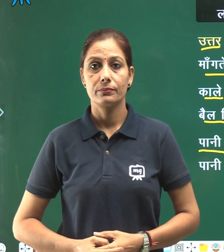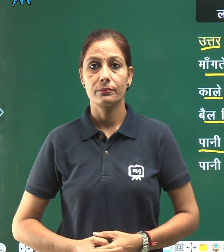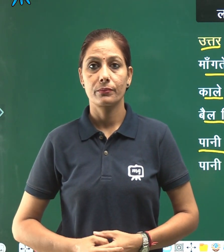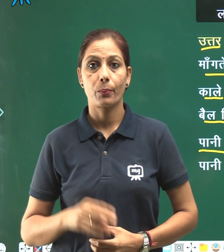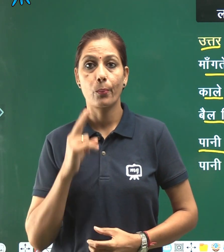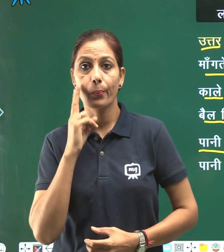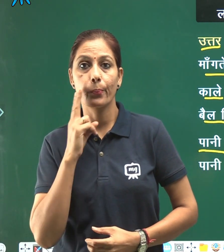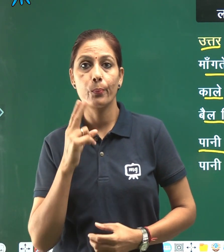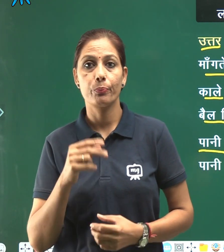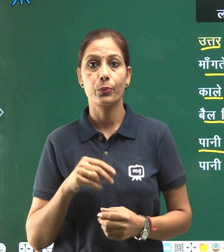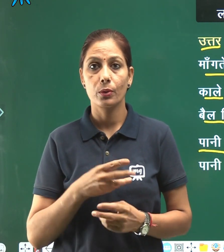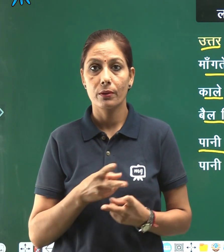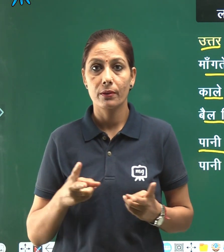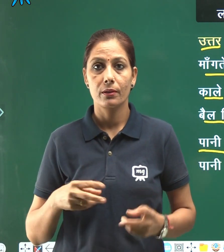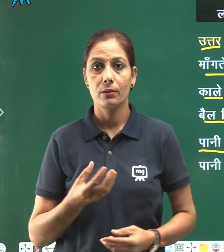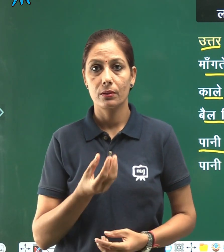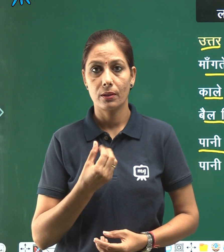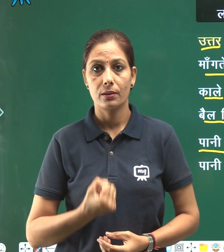गुड़धानी दे।